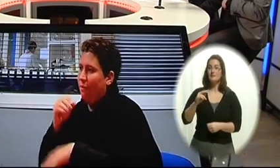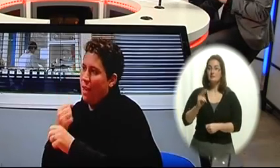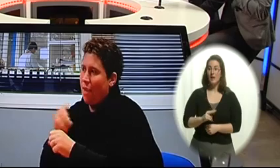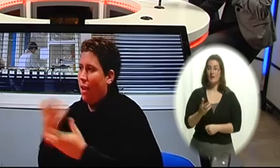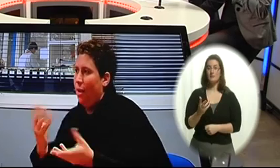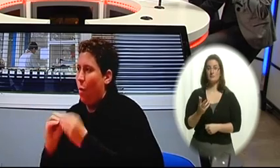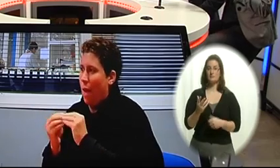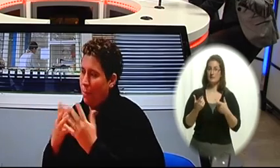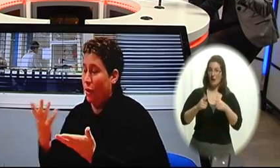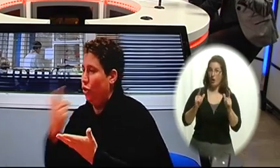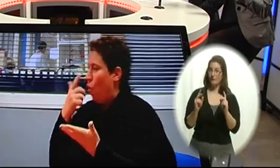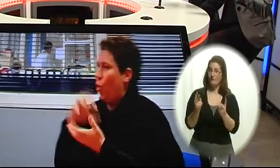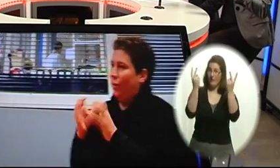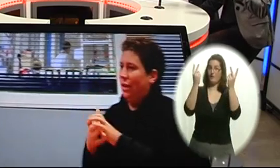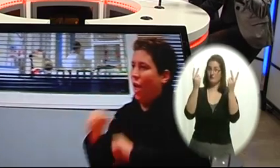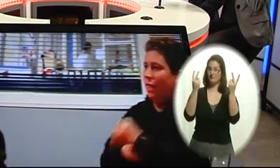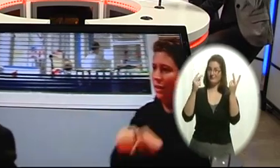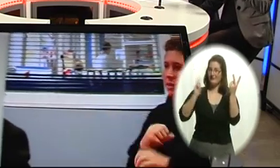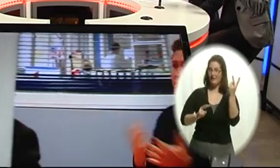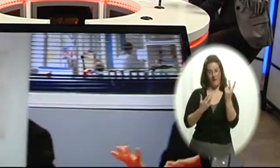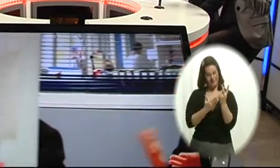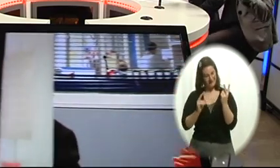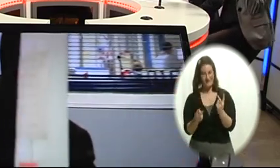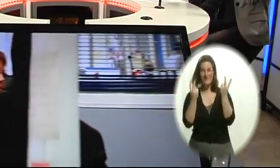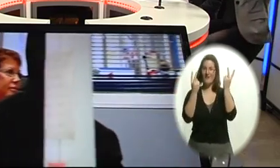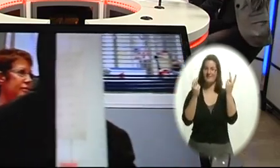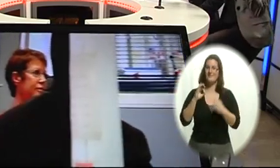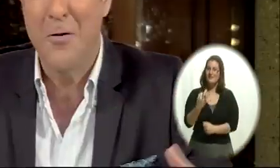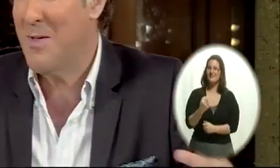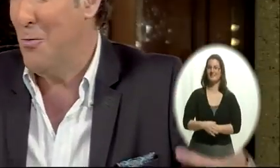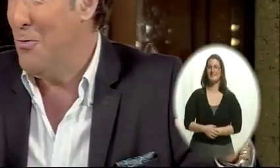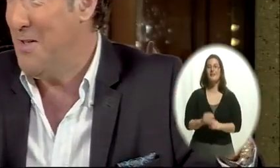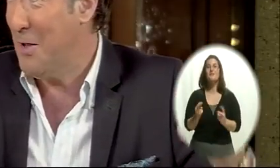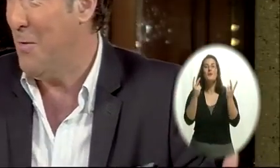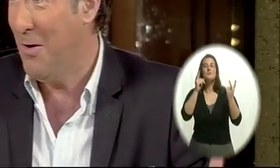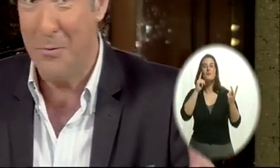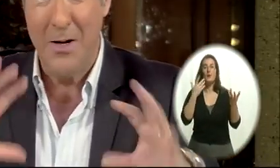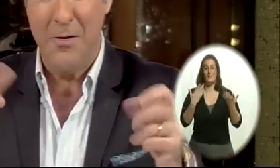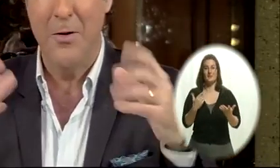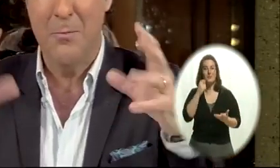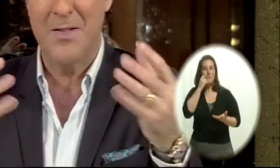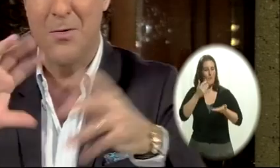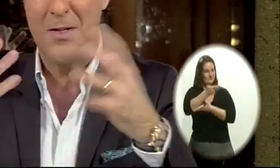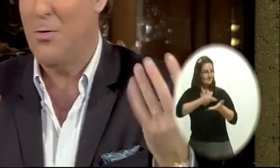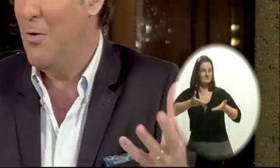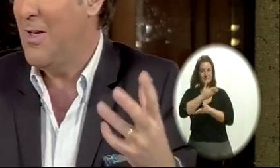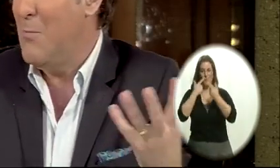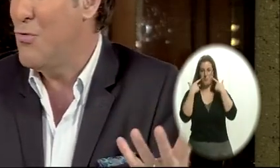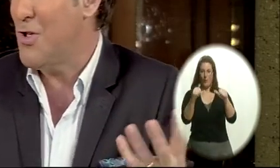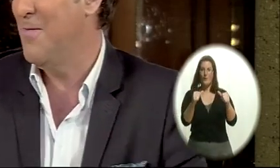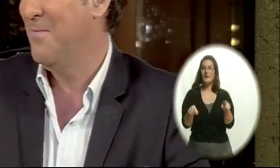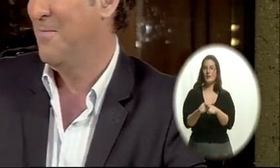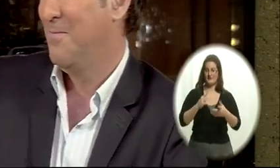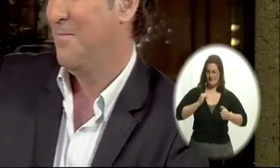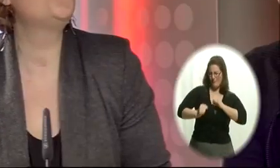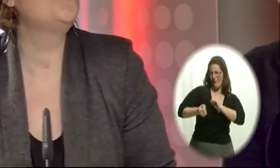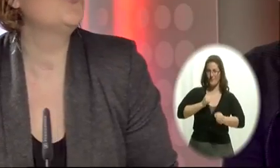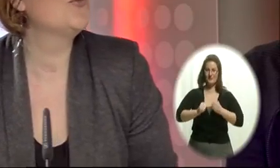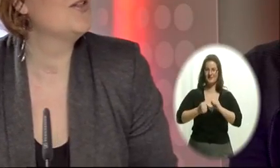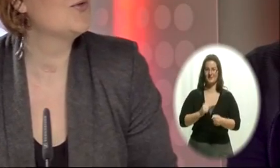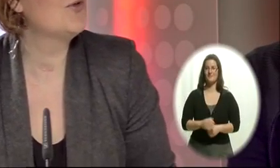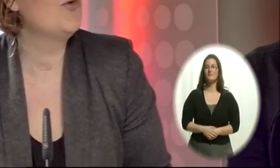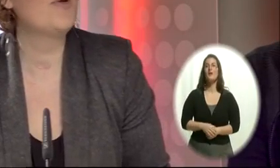vraiment une langue vivante. Hein. Pour le coup, elle est vivante parce qu'on l'utilise actuellement, et puis elle est vivante parce que c'est une langue qui bouge. Elle paraît peut-être